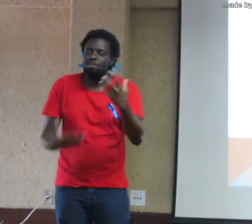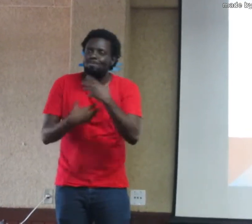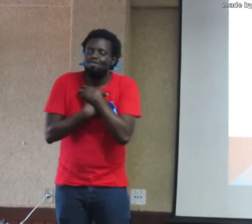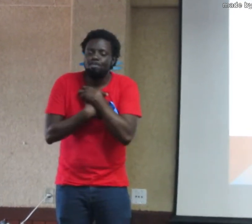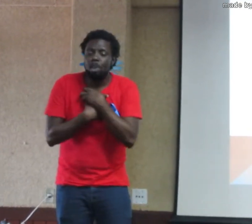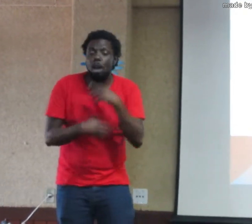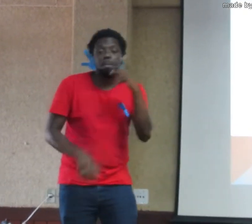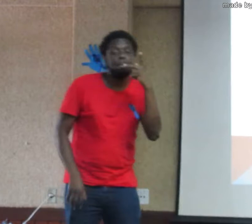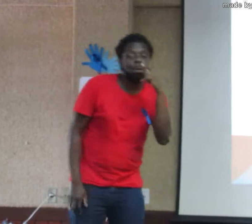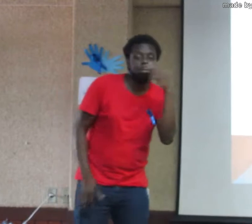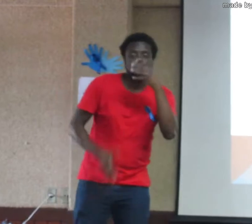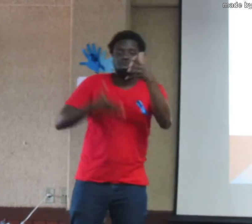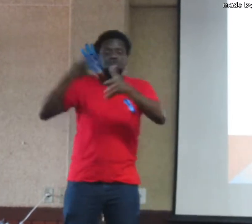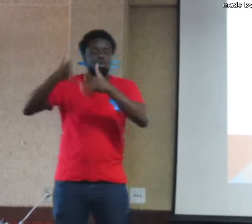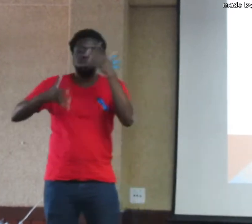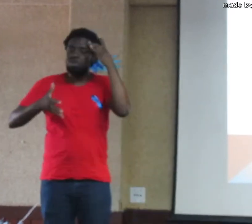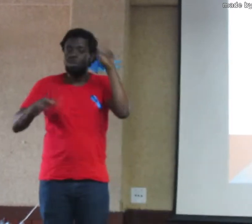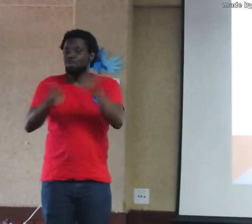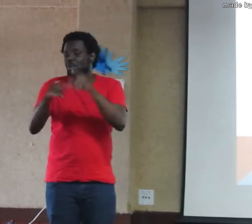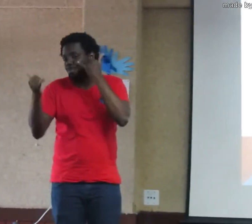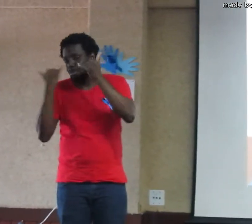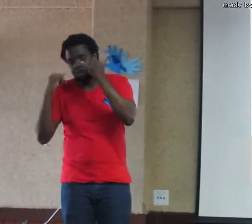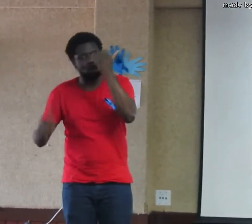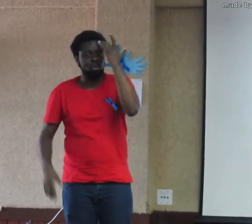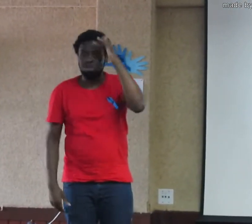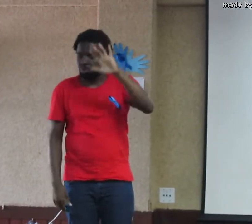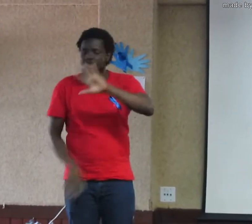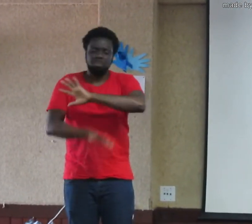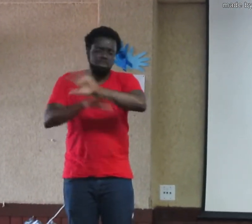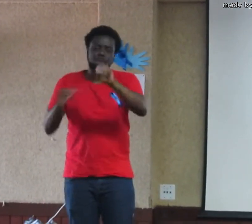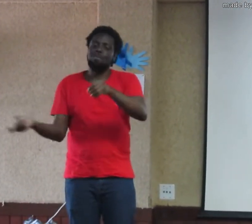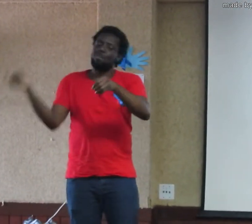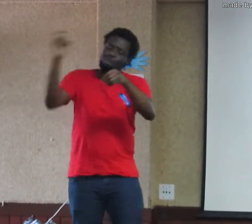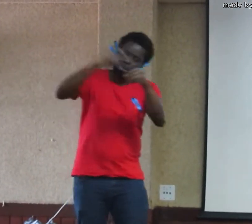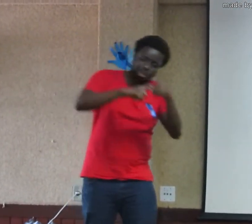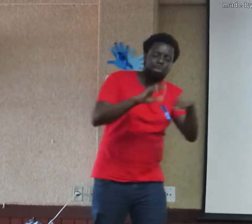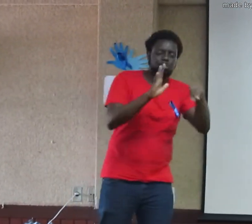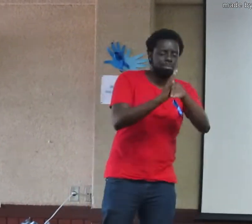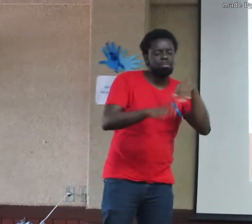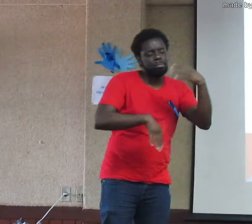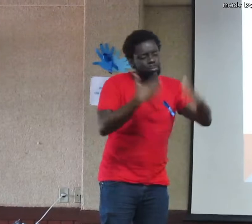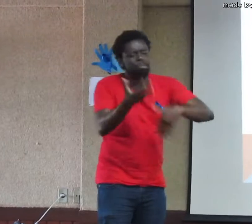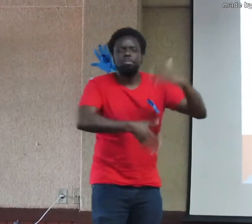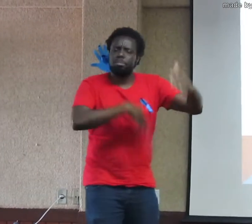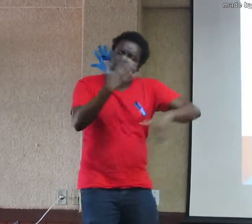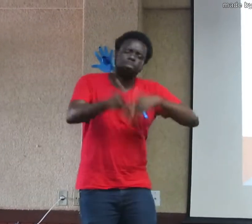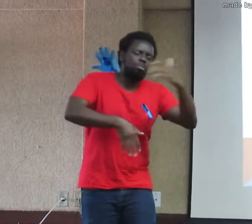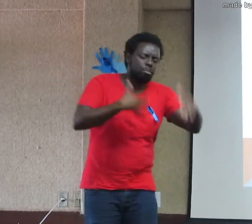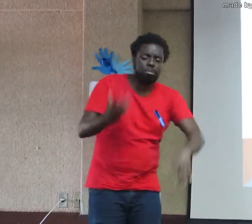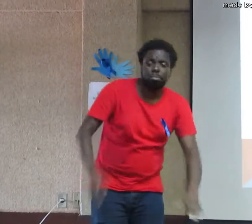aí minha mãe ficou um pouco preocupada, meu pai também não, pois eles são leigos nessa área.